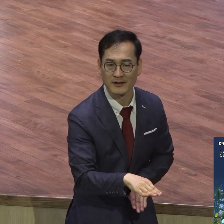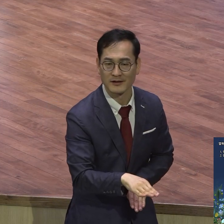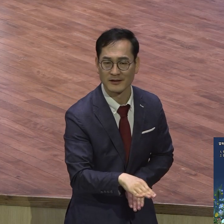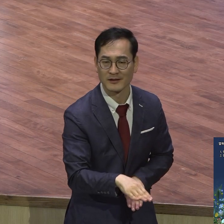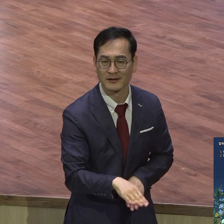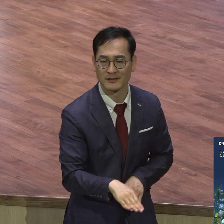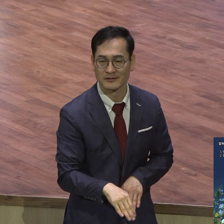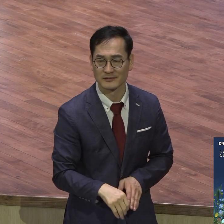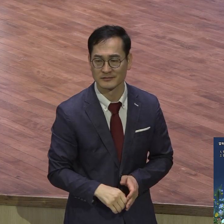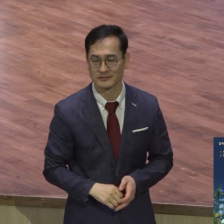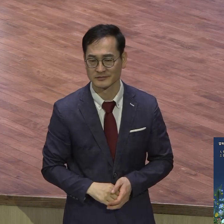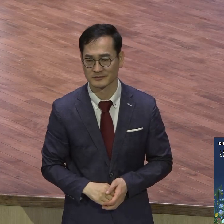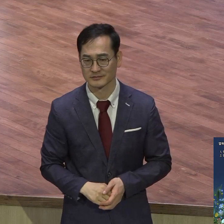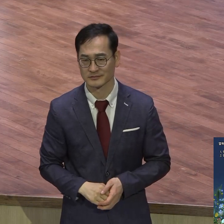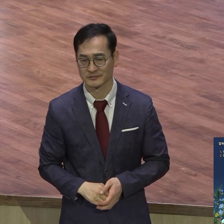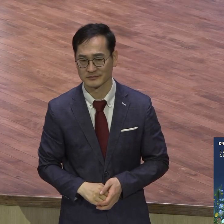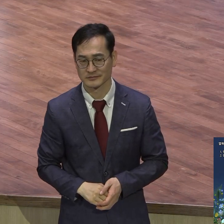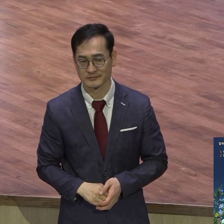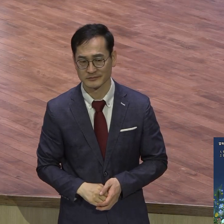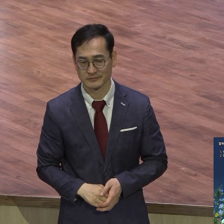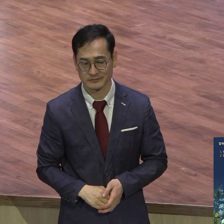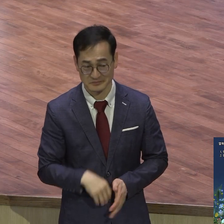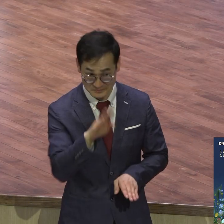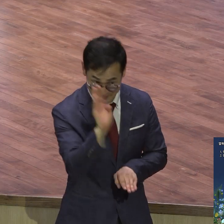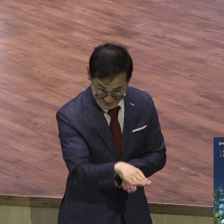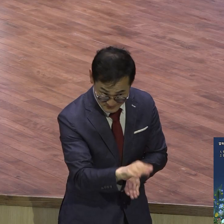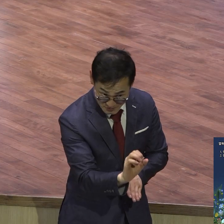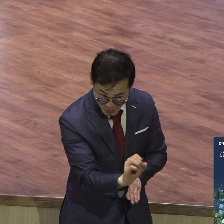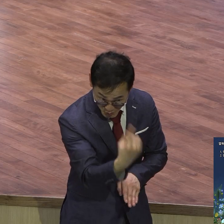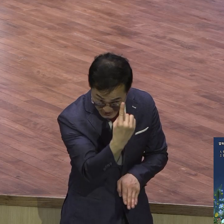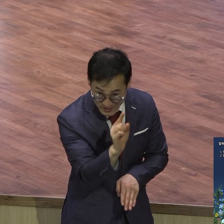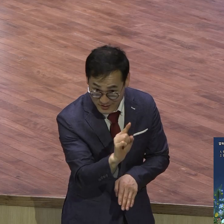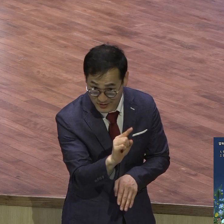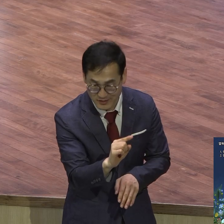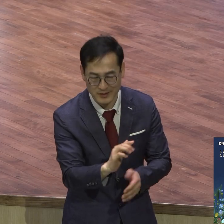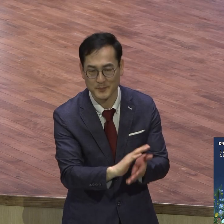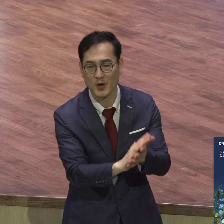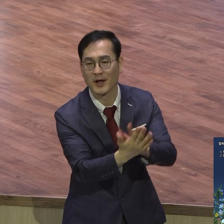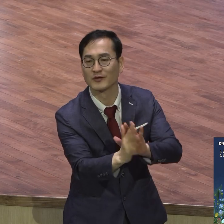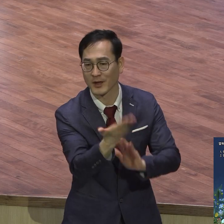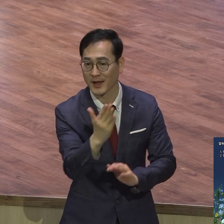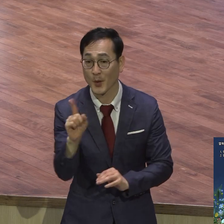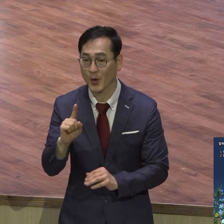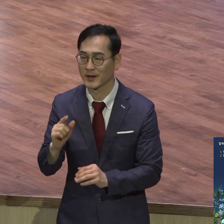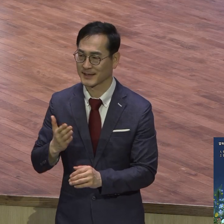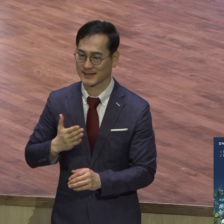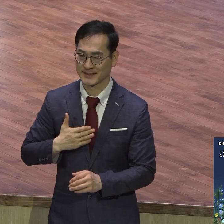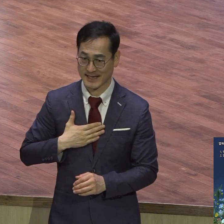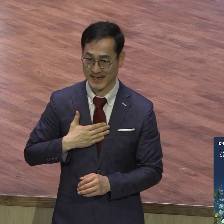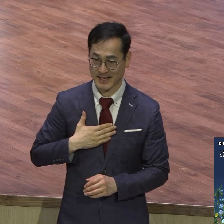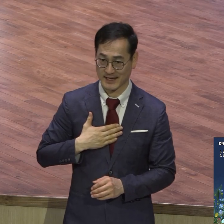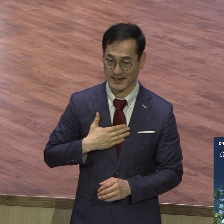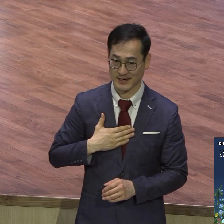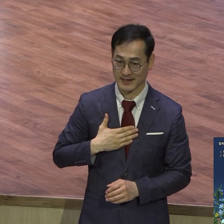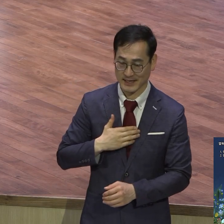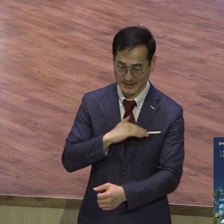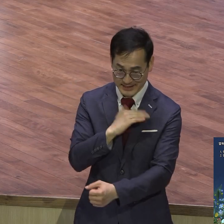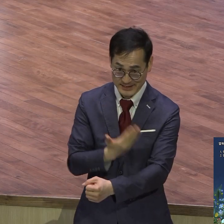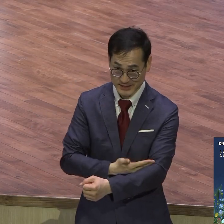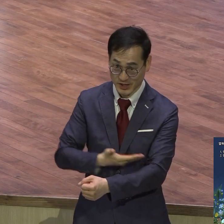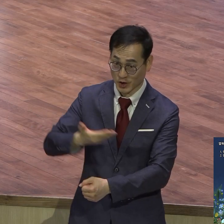어떻게 변화됩니까? 내게 능력 지지 않아서 내가 모든 것을 할 수 있느냐